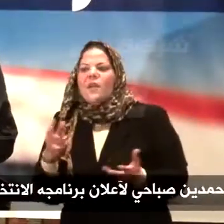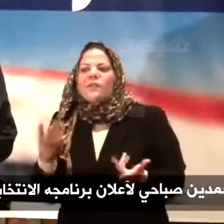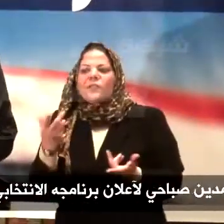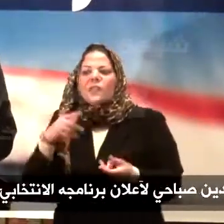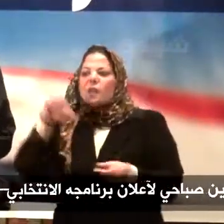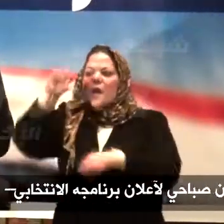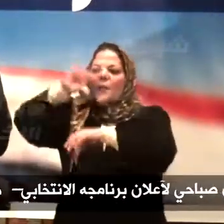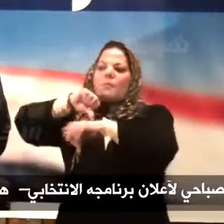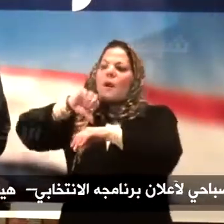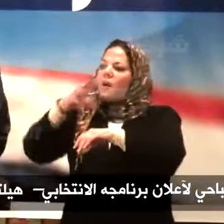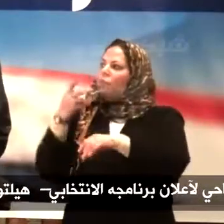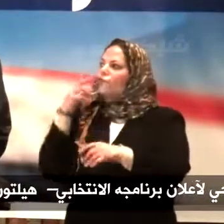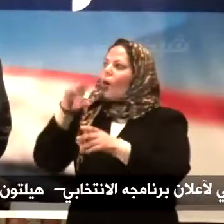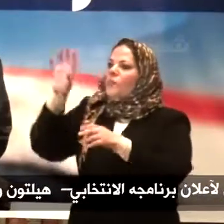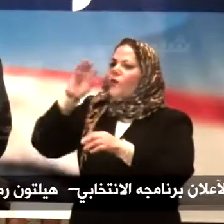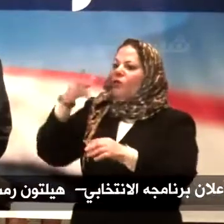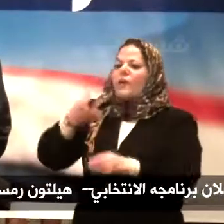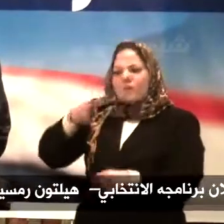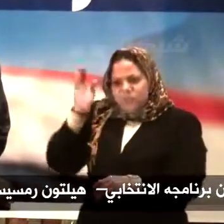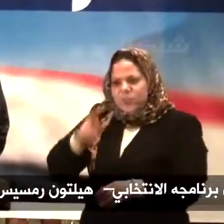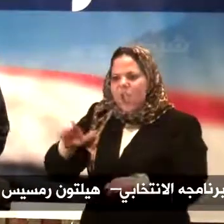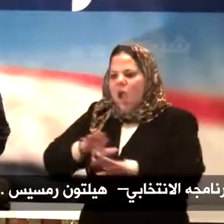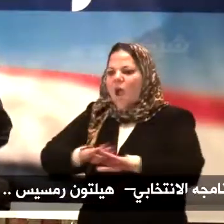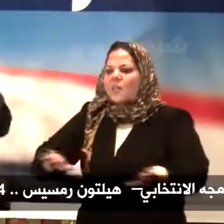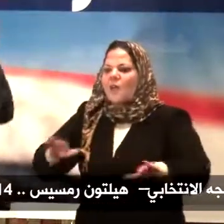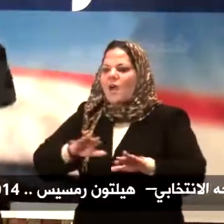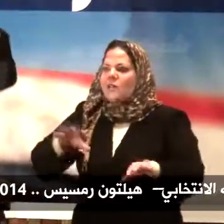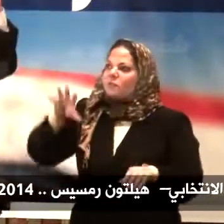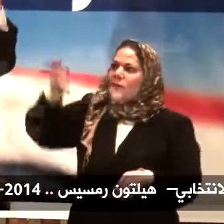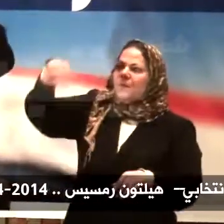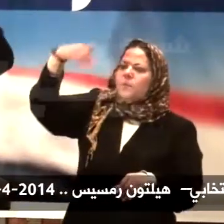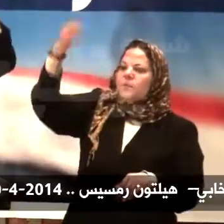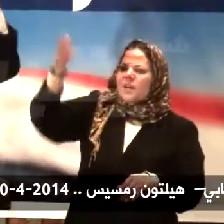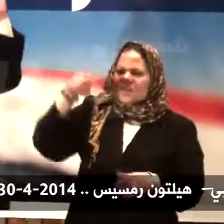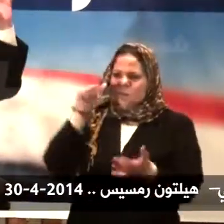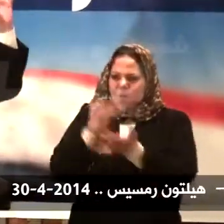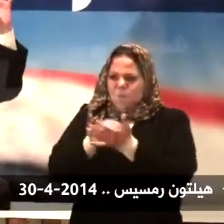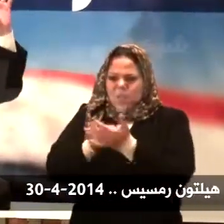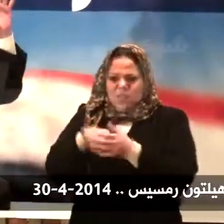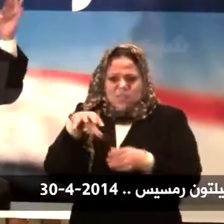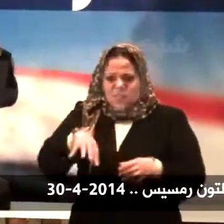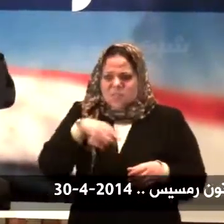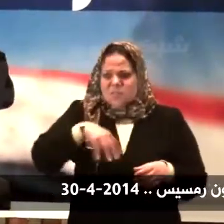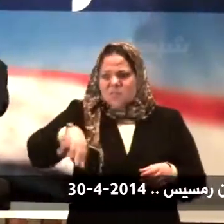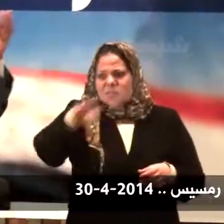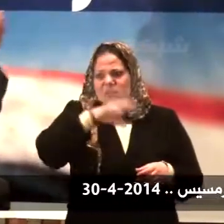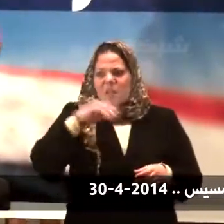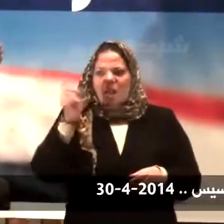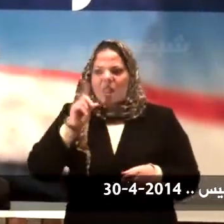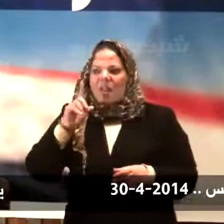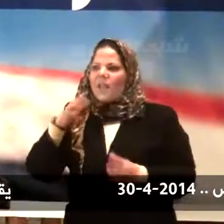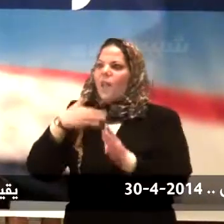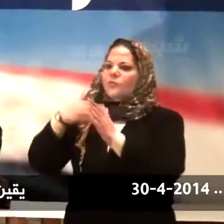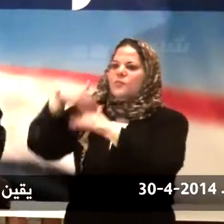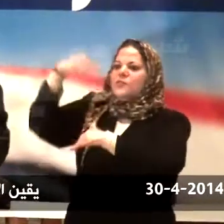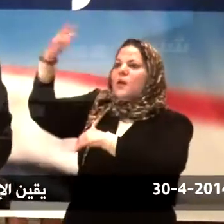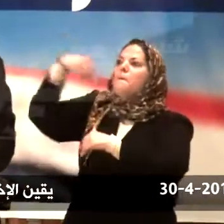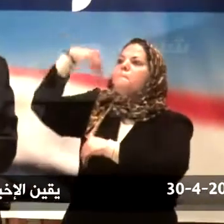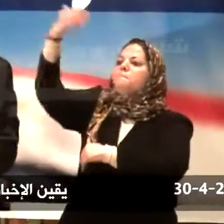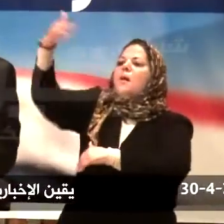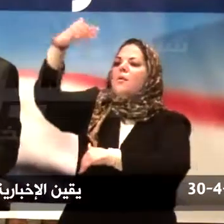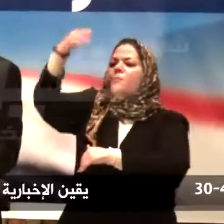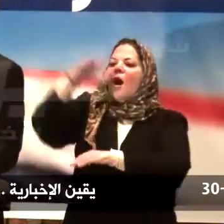محطات المزارع الهائلة للطاقة الشمسية؟ أنا ما بتكلمش عن الطاقة المنزلية دلوقتي اللي هي إنتاج الكثيف للطاقة